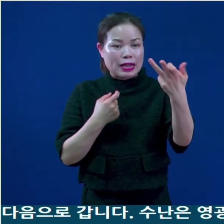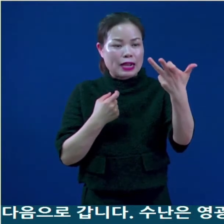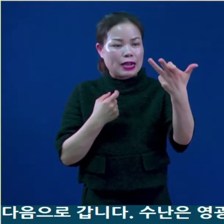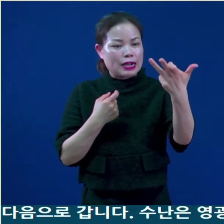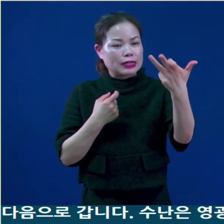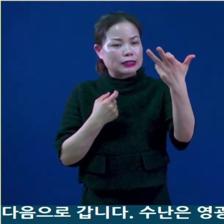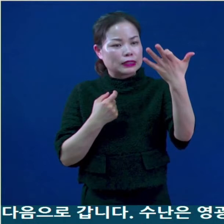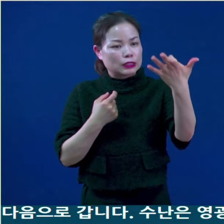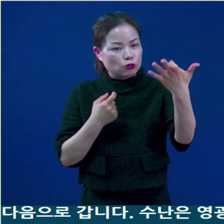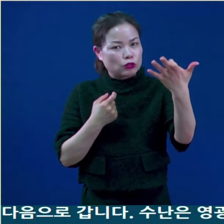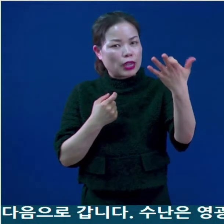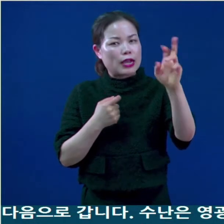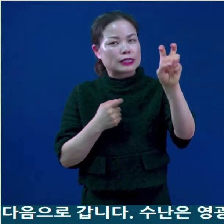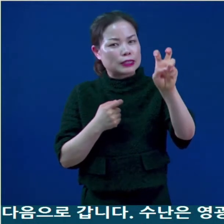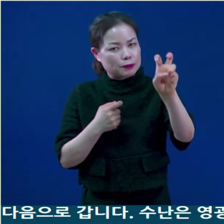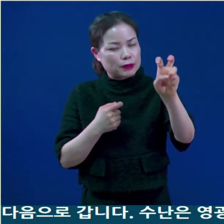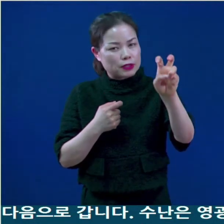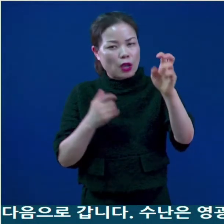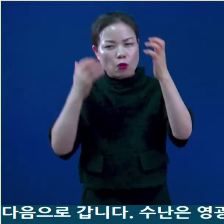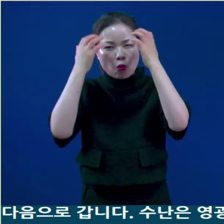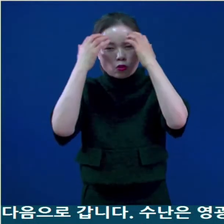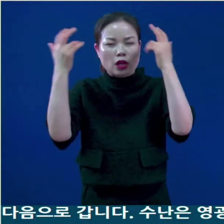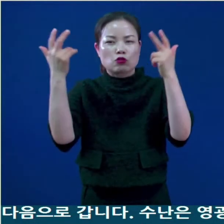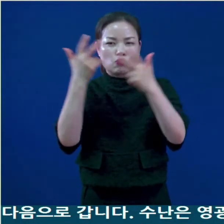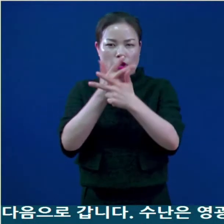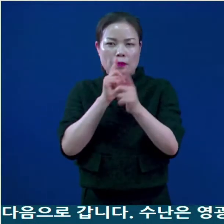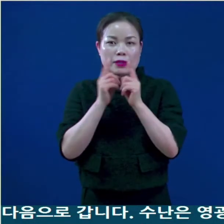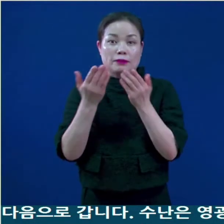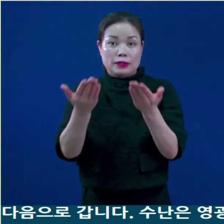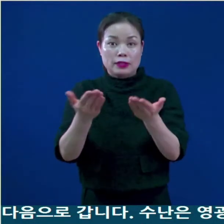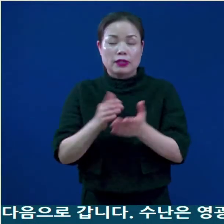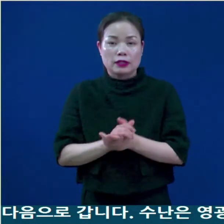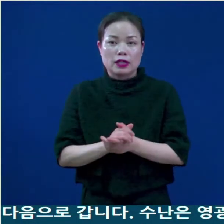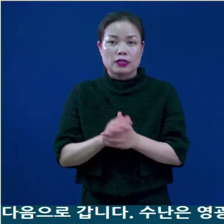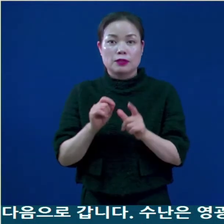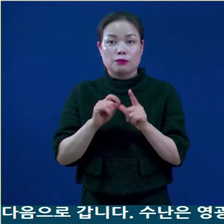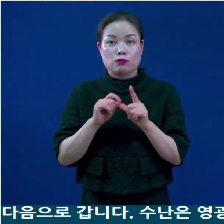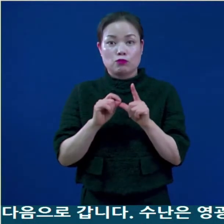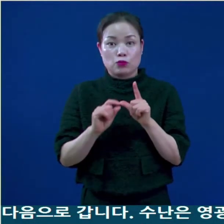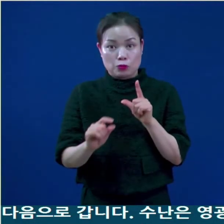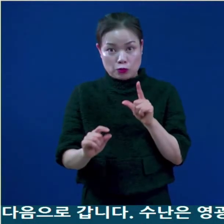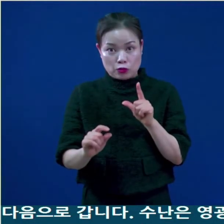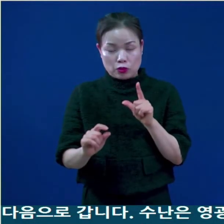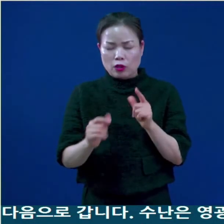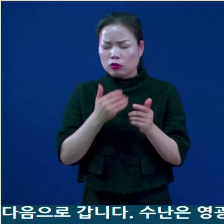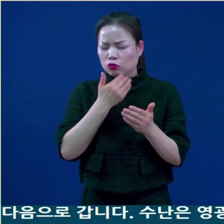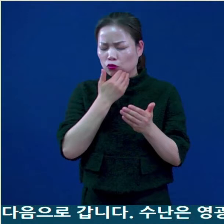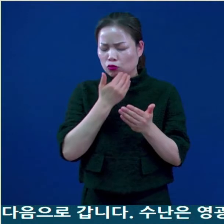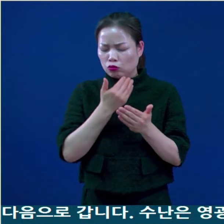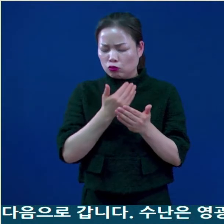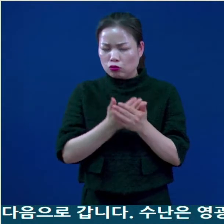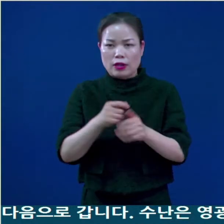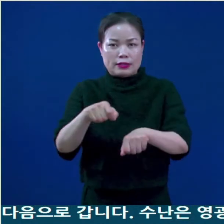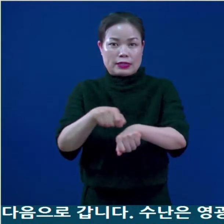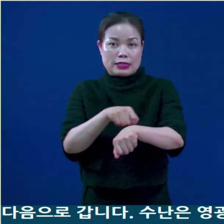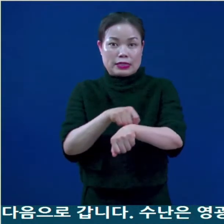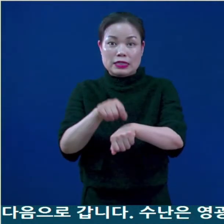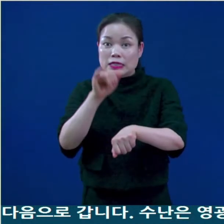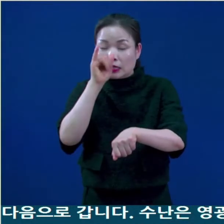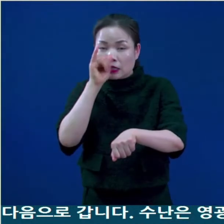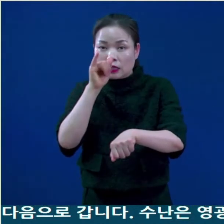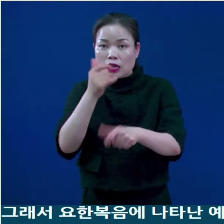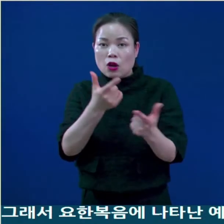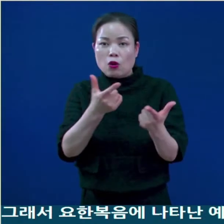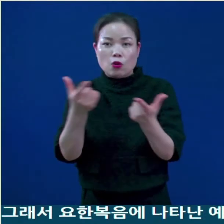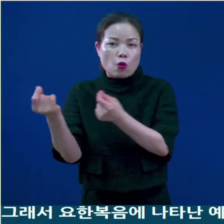이제 고난주간 중심으로 다루게 되는데, 이 부분에 중요한 특징이 나타납니다.